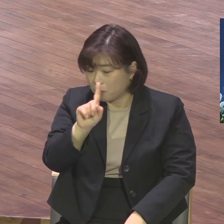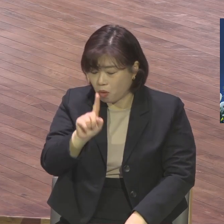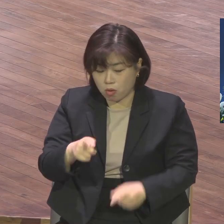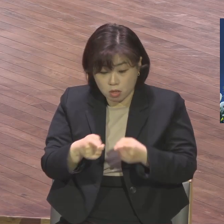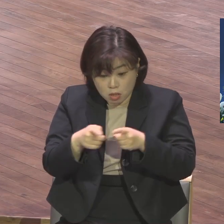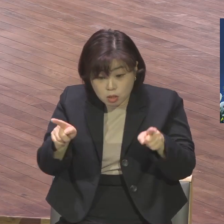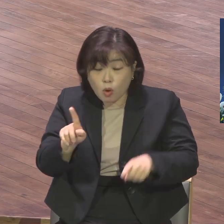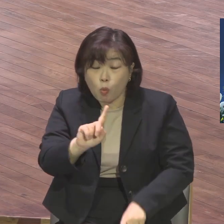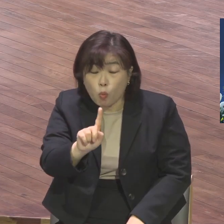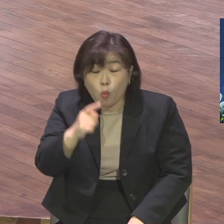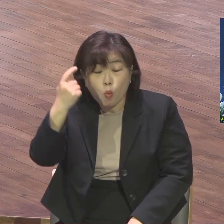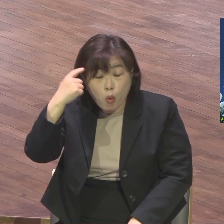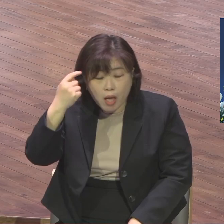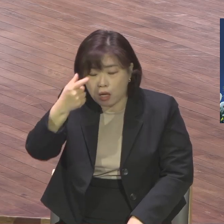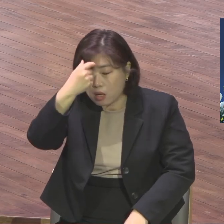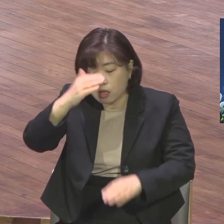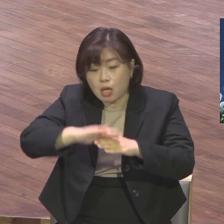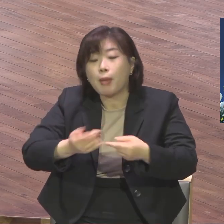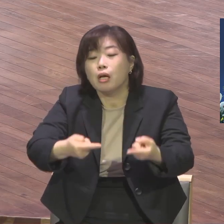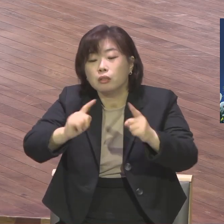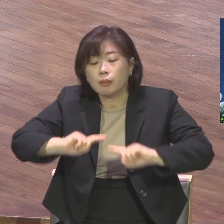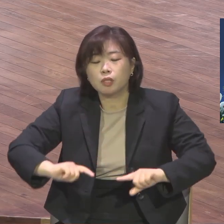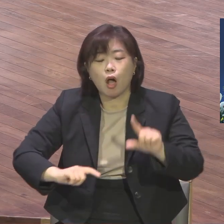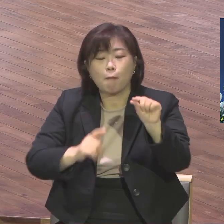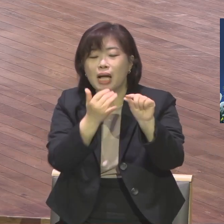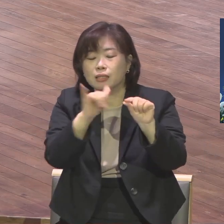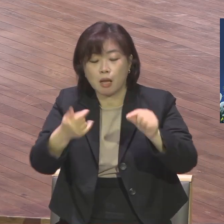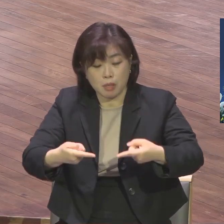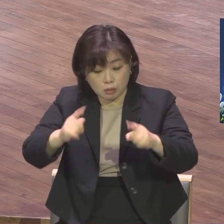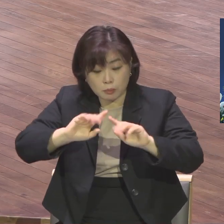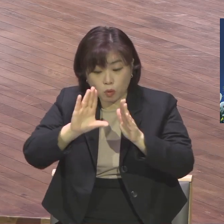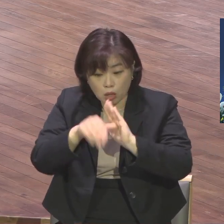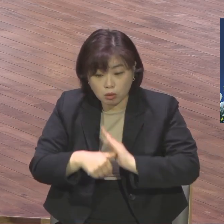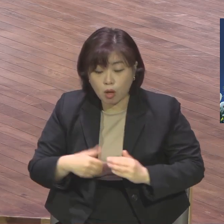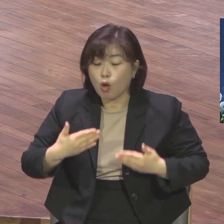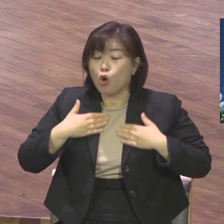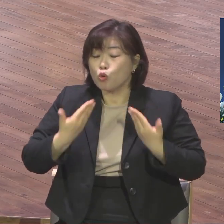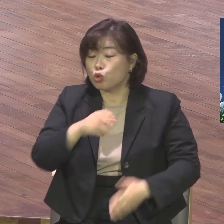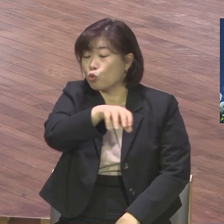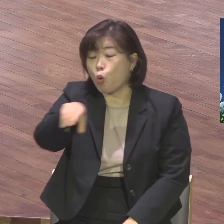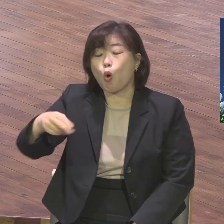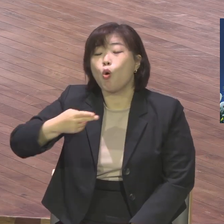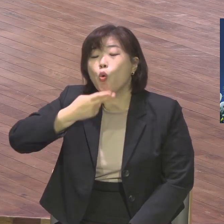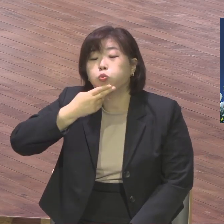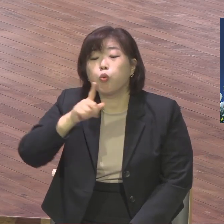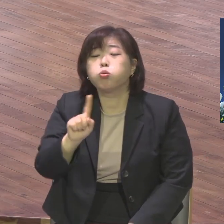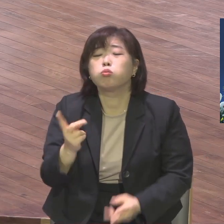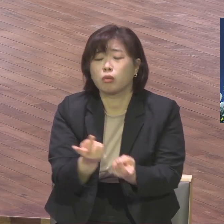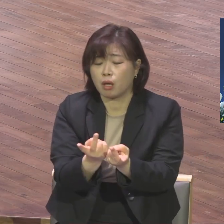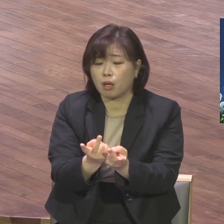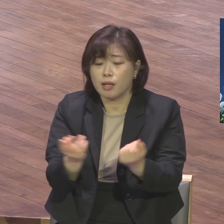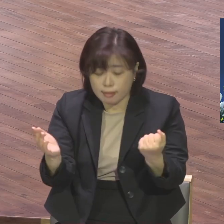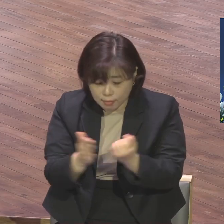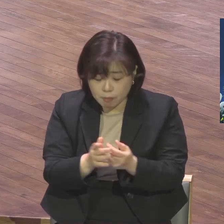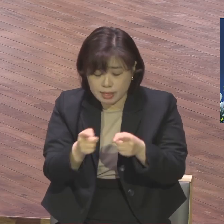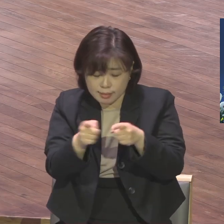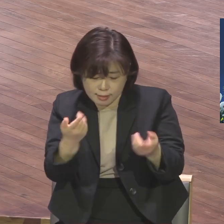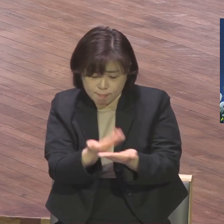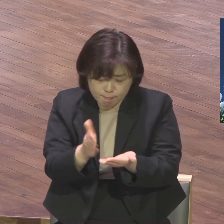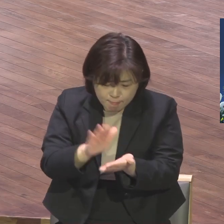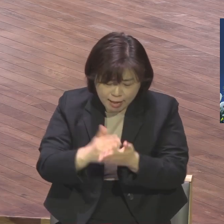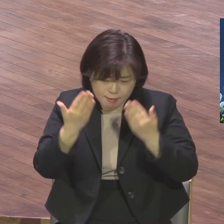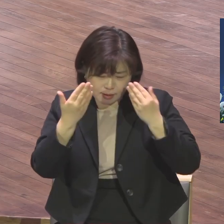스카이 아돌도 빨리 지역 사람들 이방인들 와서 아이들이 와서 같이 거기서 같이 복음 들을 수 있는